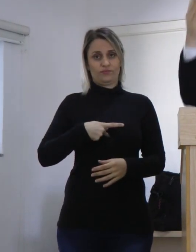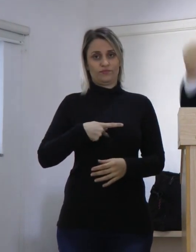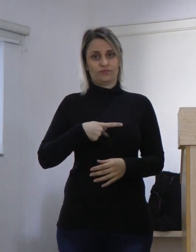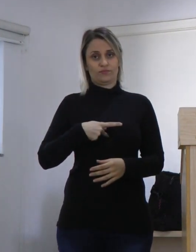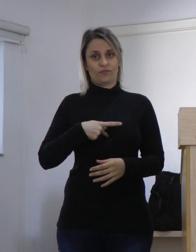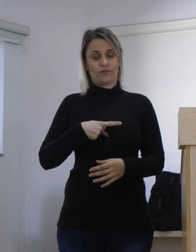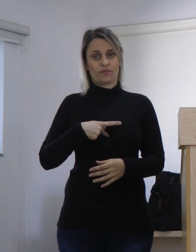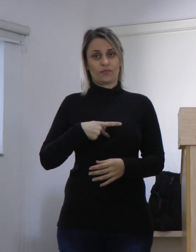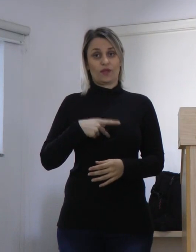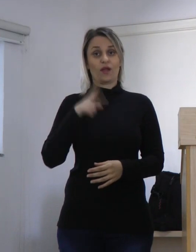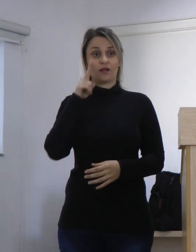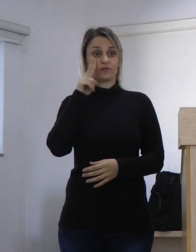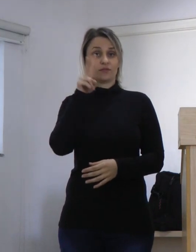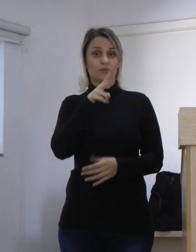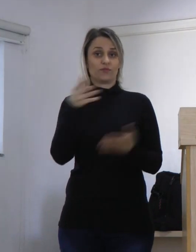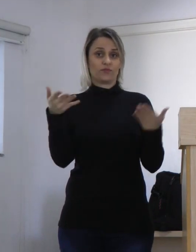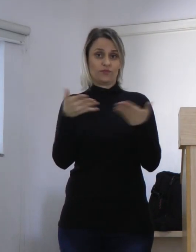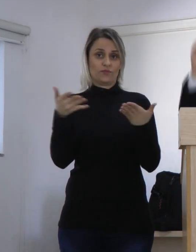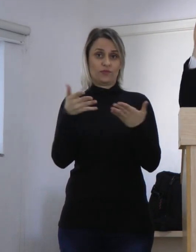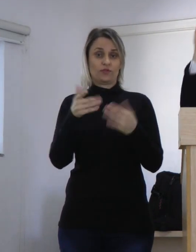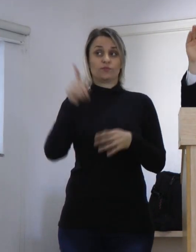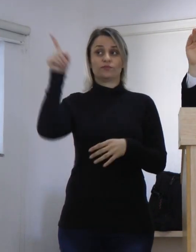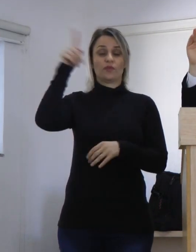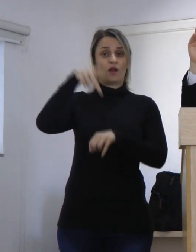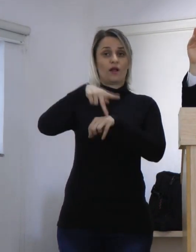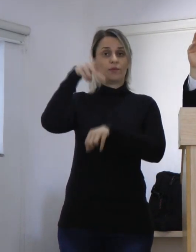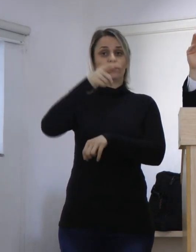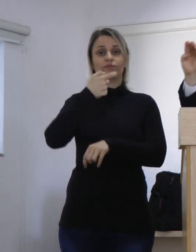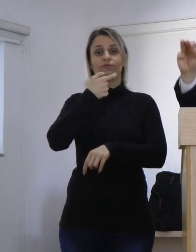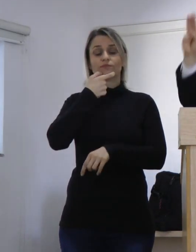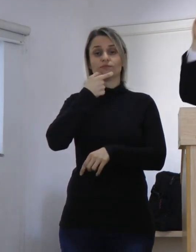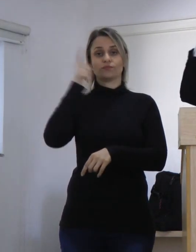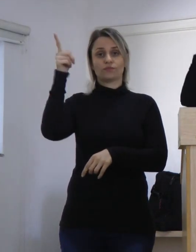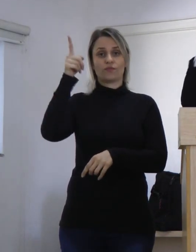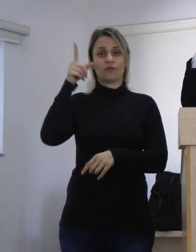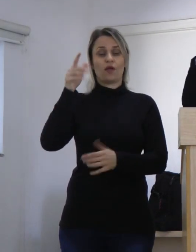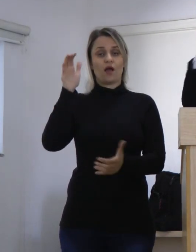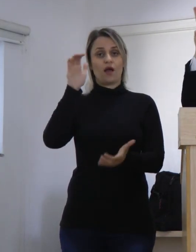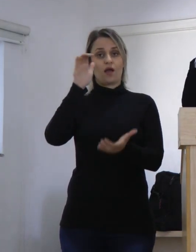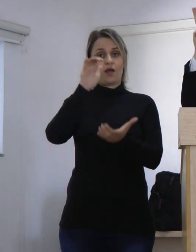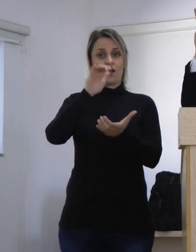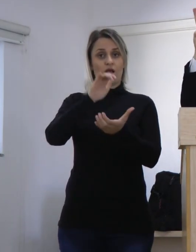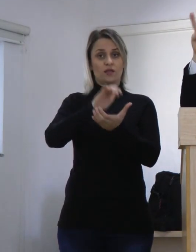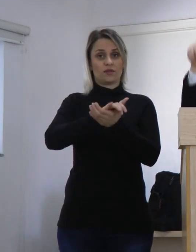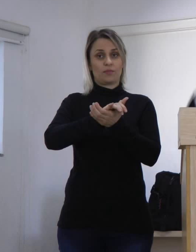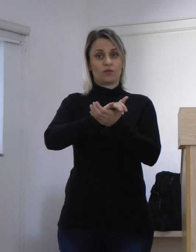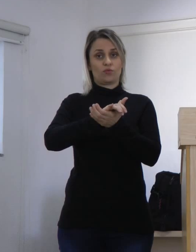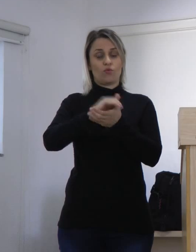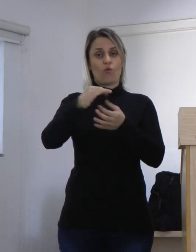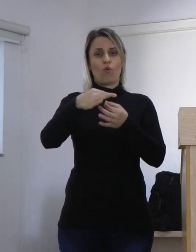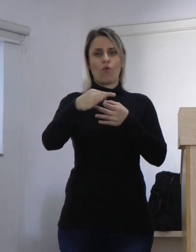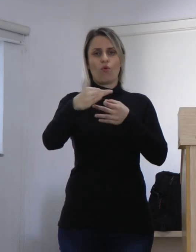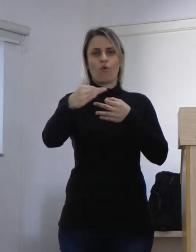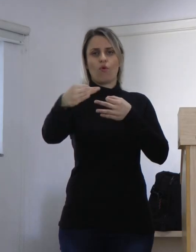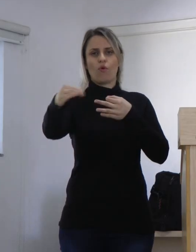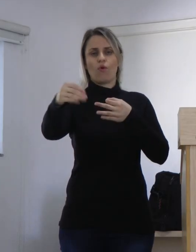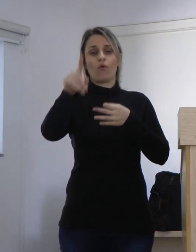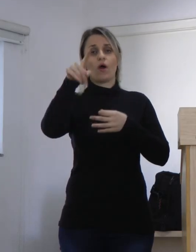na Grã-Bretanha, um casamento longo é um casamento que tem mais de 3 anos de duração.